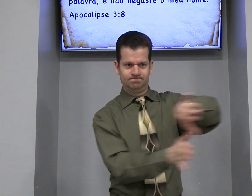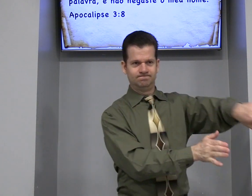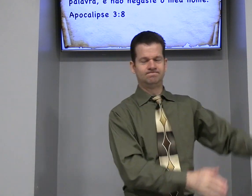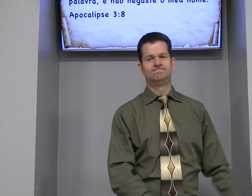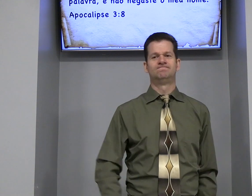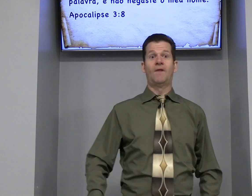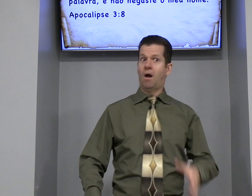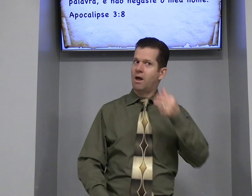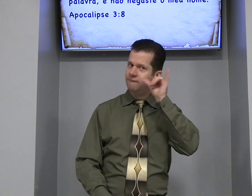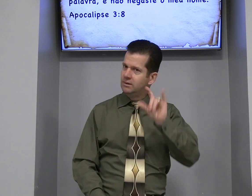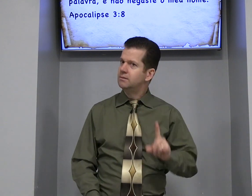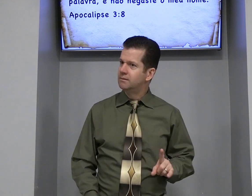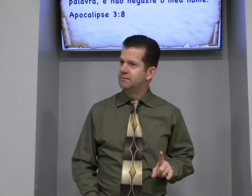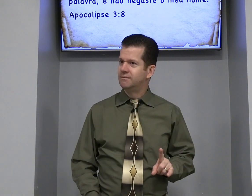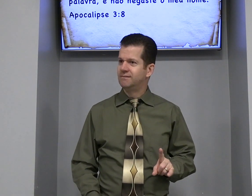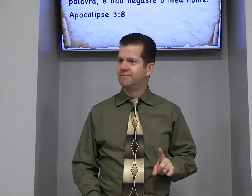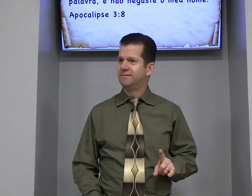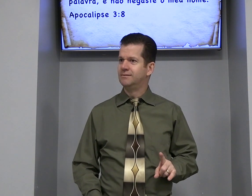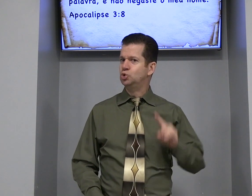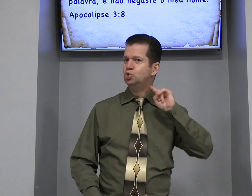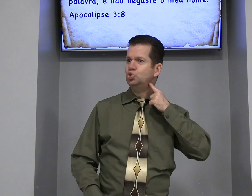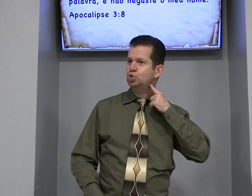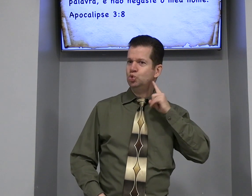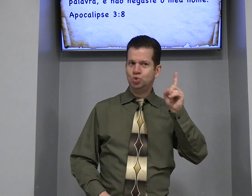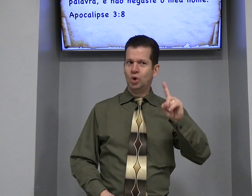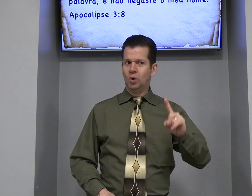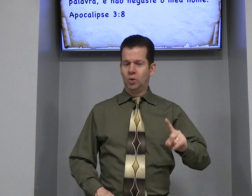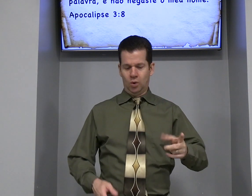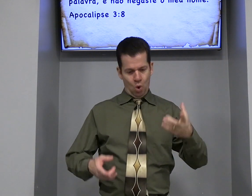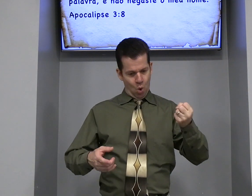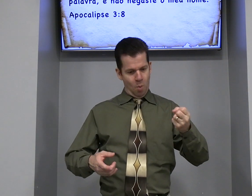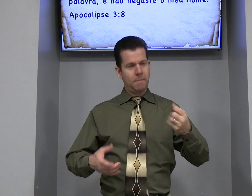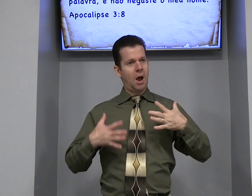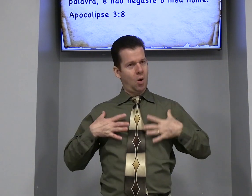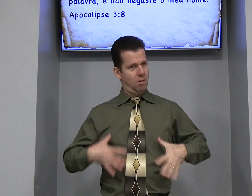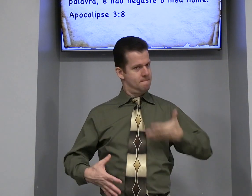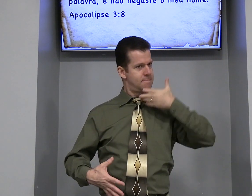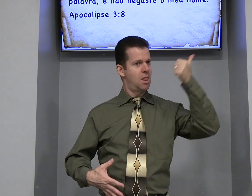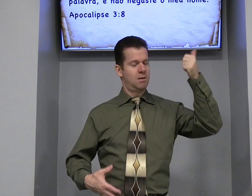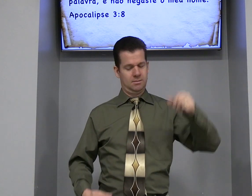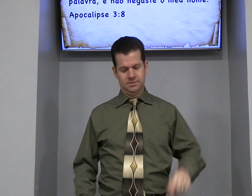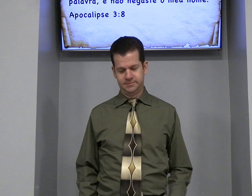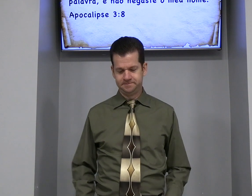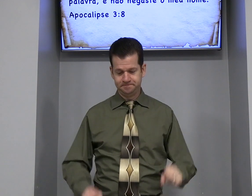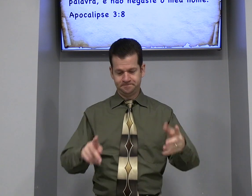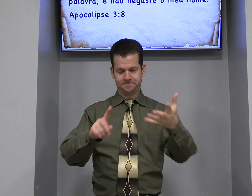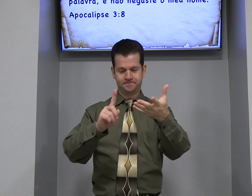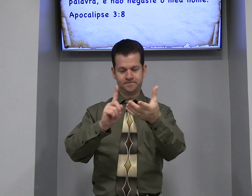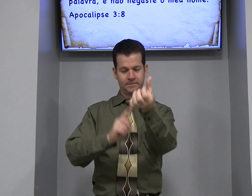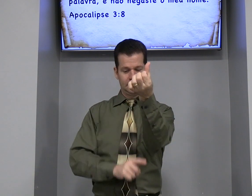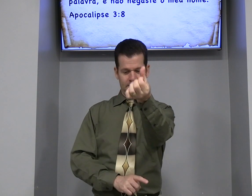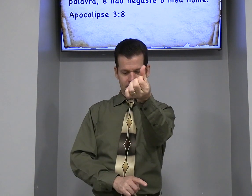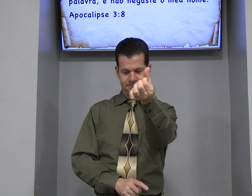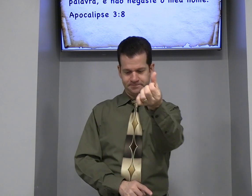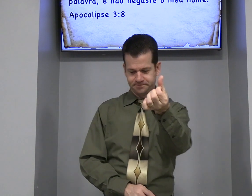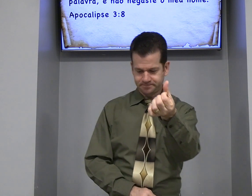Ok, acessa a igreja. Vamos evitar ser igual essas igrejas Sardes. Roupa branca ou vida limpa é